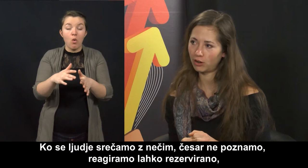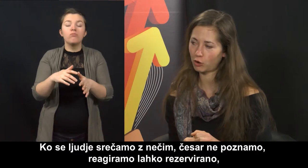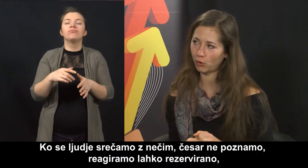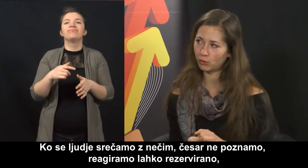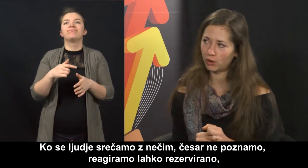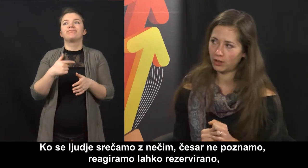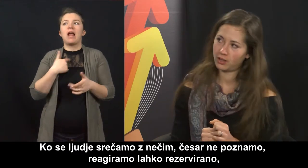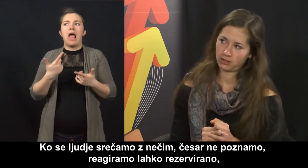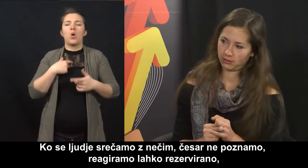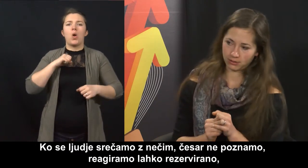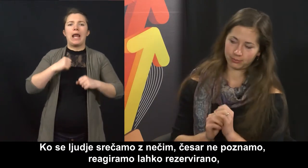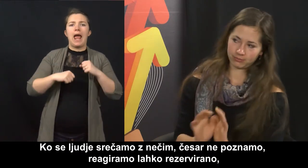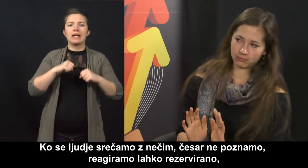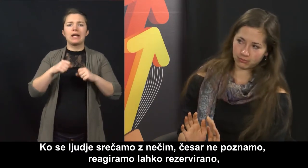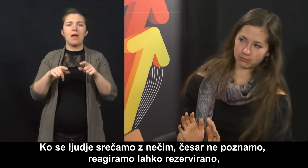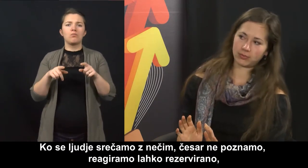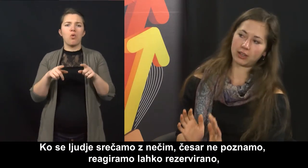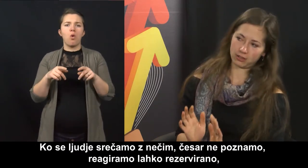reagiramo lahko